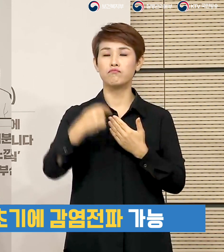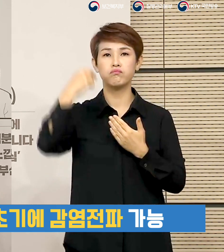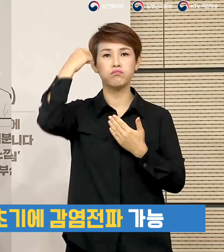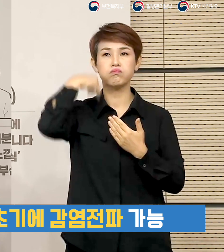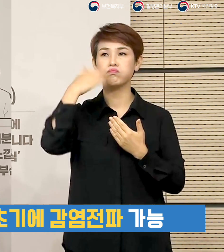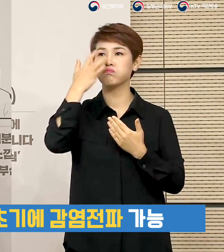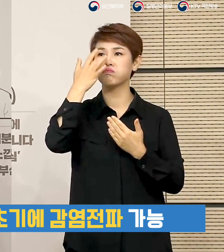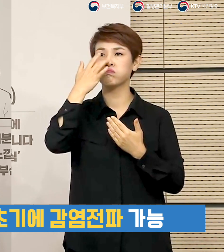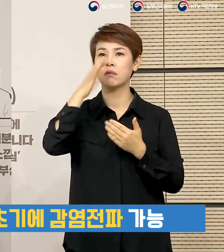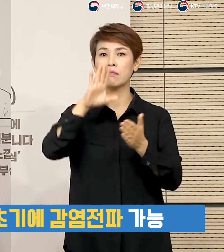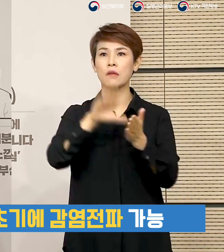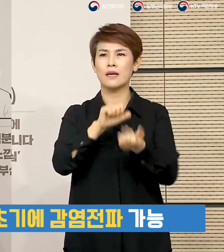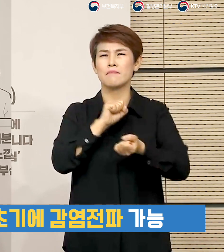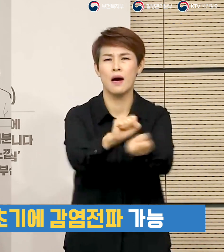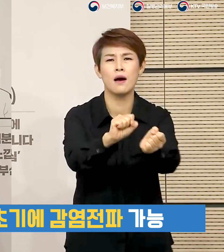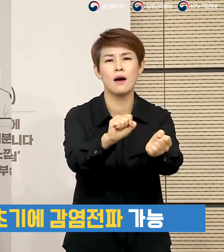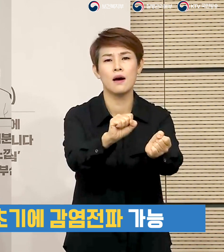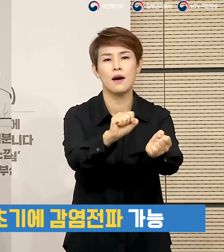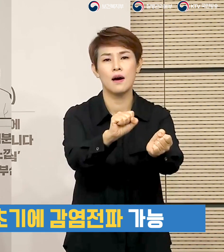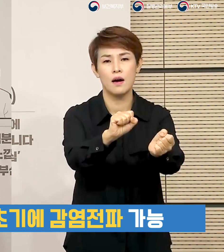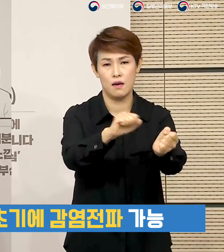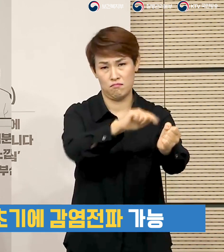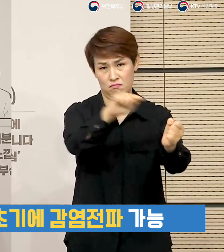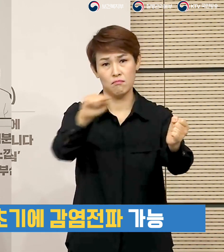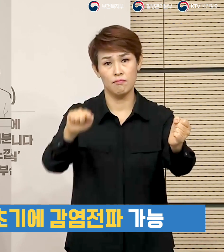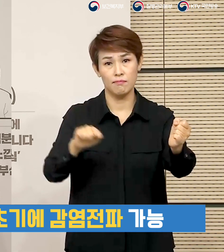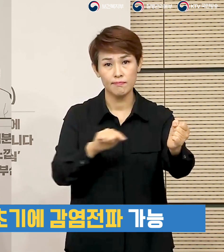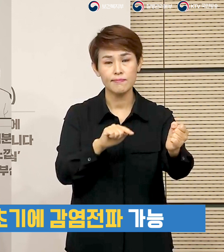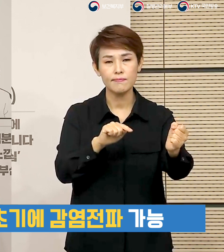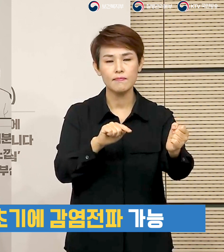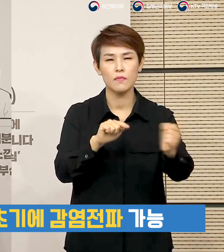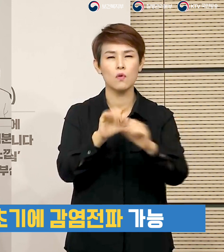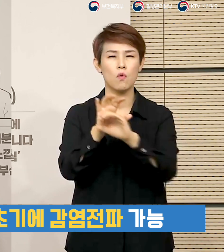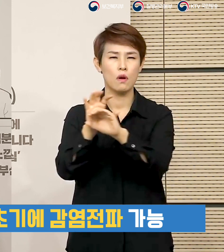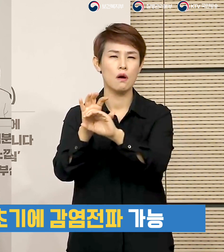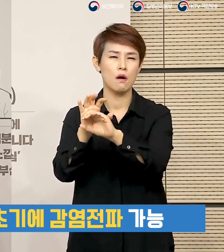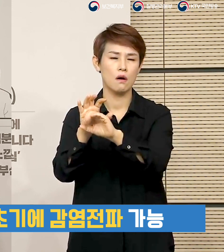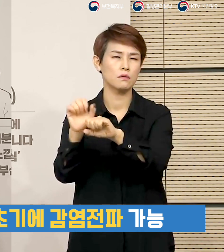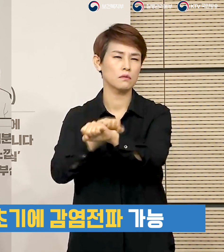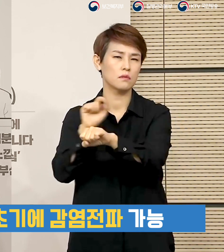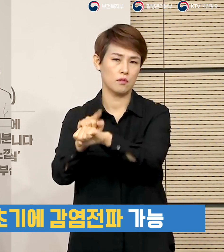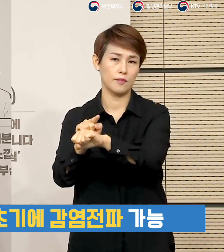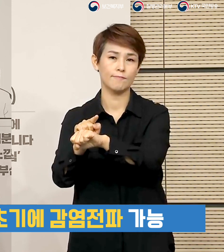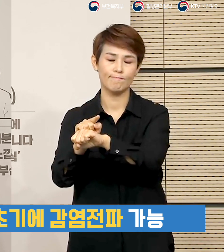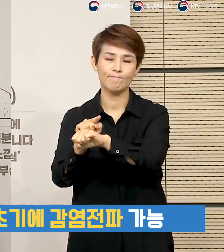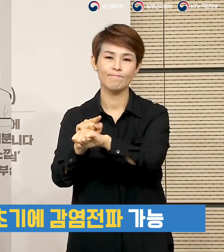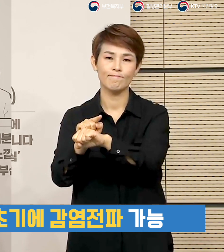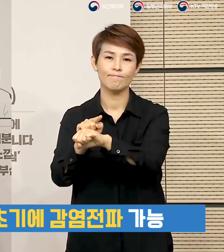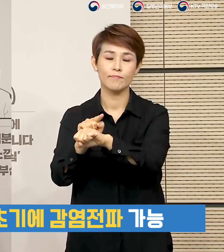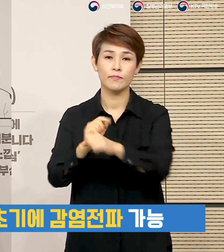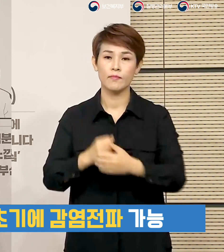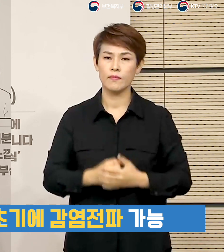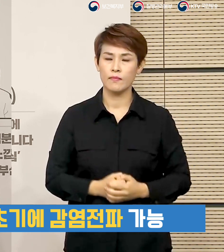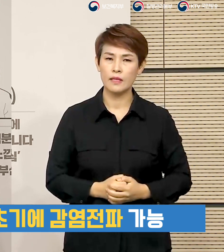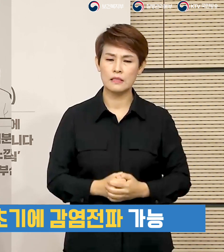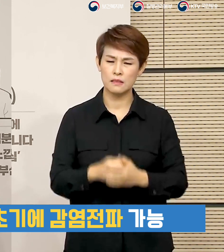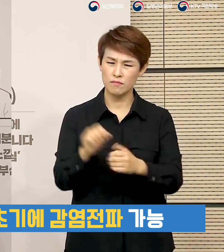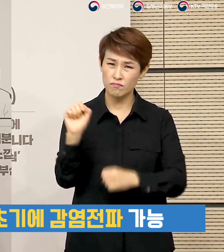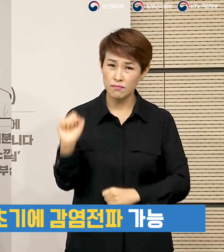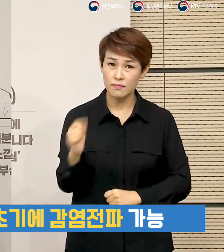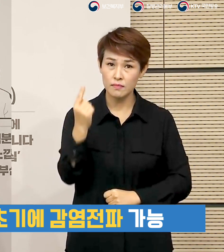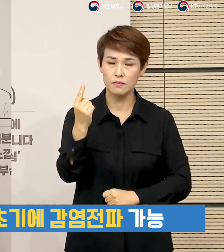때 감 전파가 이루어진다라는 부분에 대해서는 코로나19의 가장 큰 특성이라고 볼 수가 있겠습니다. 바로 이 특성